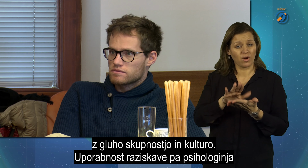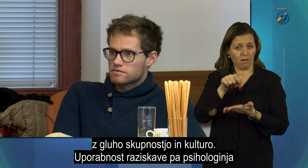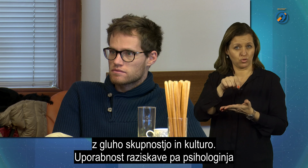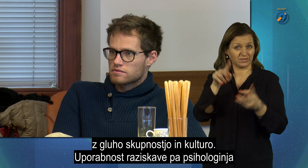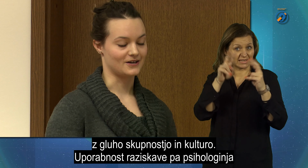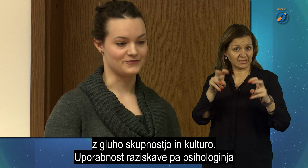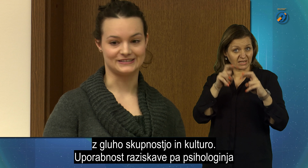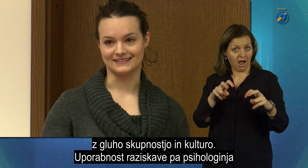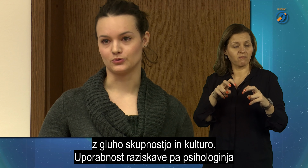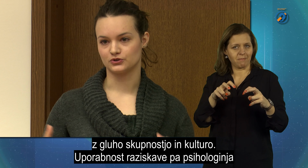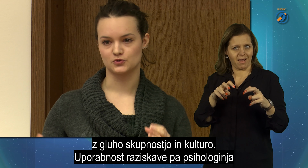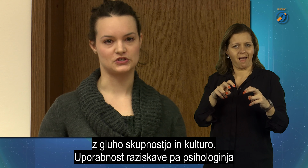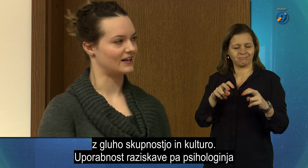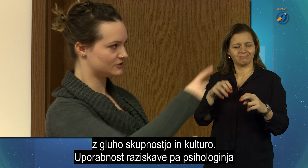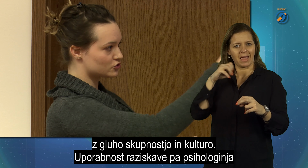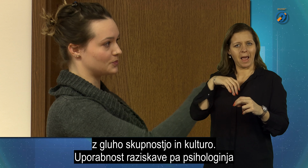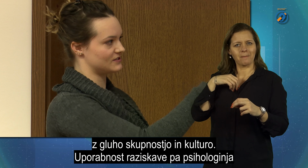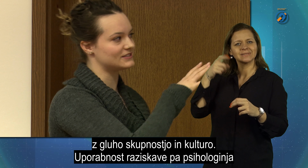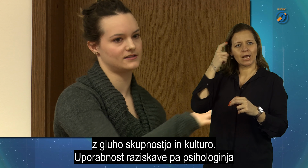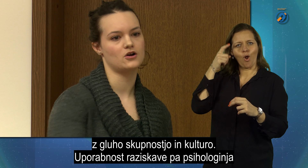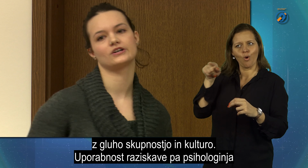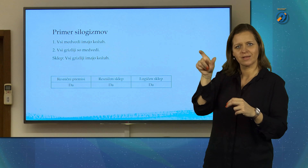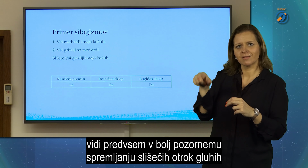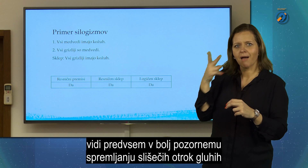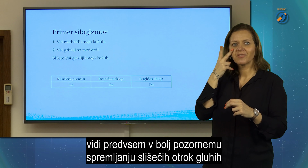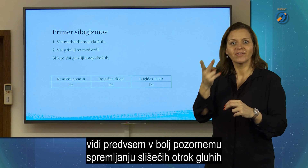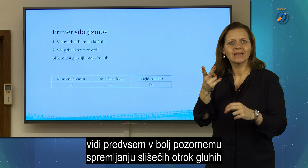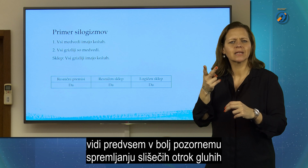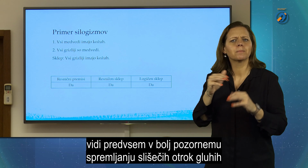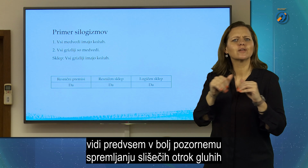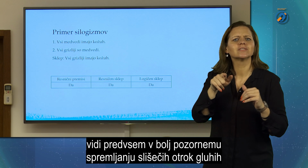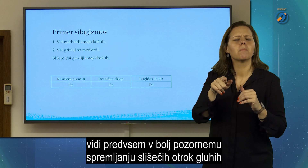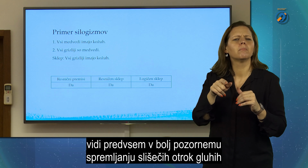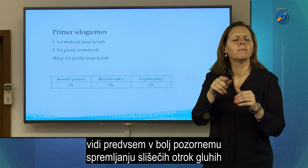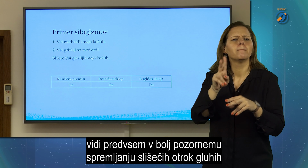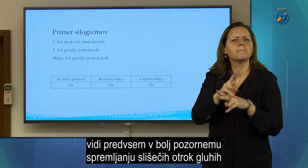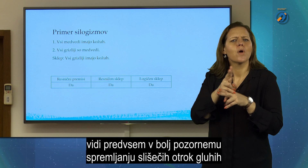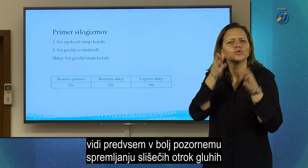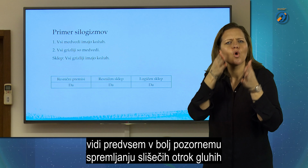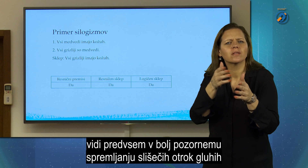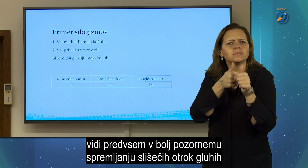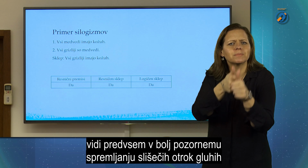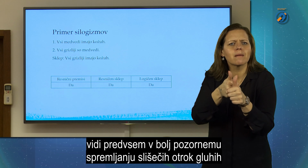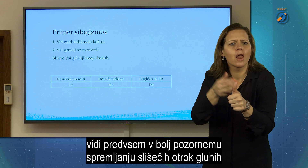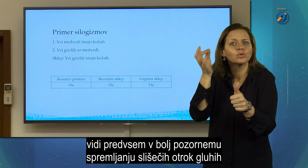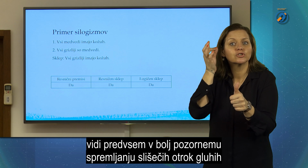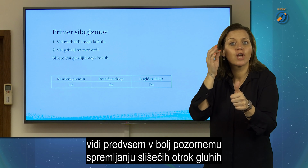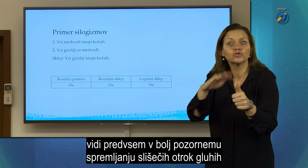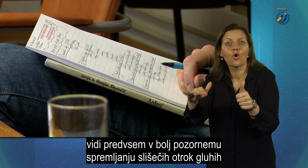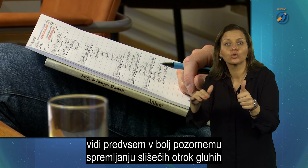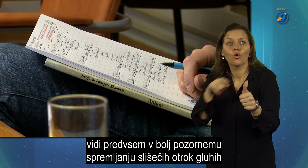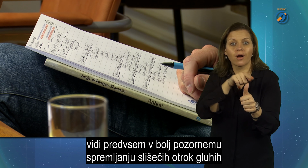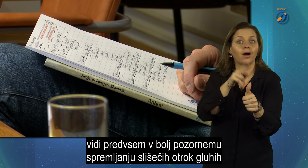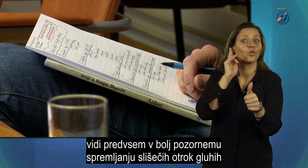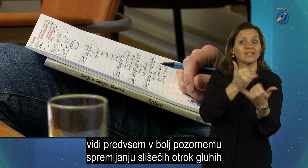Uporabnost raziskave pa psihologinja vidi predvsem v bolj pozornem spremljanju slišečih otrok gluhih staršev in v